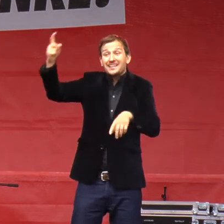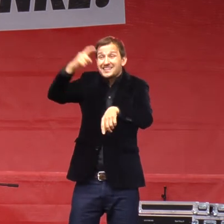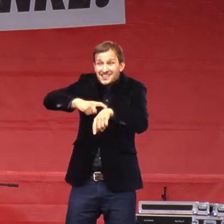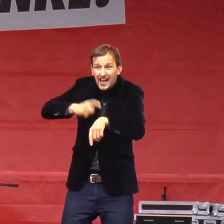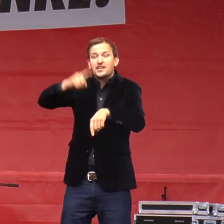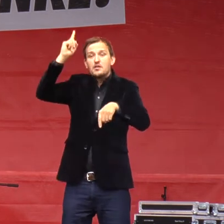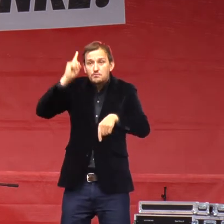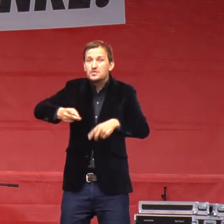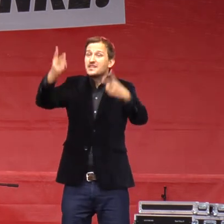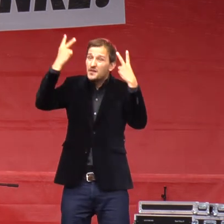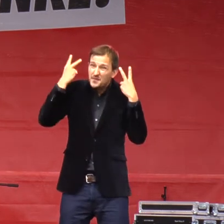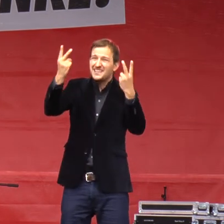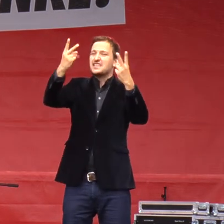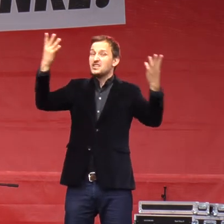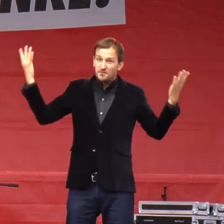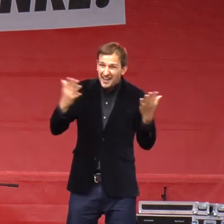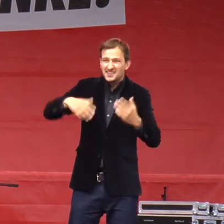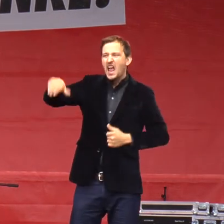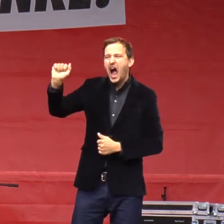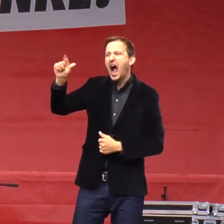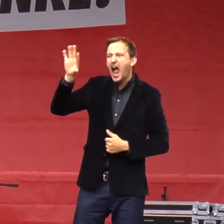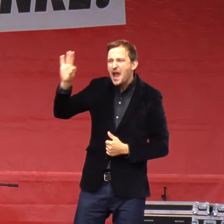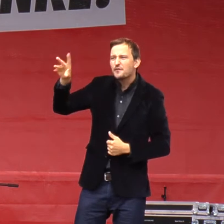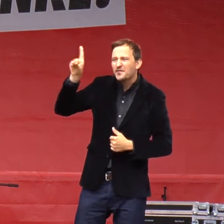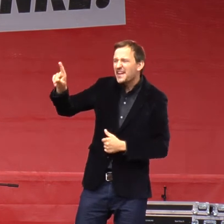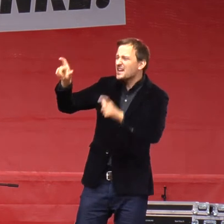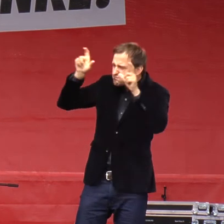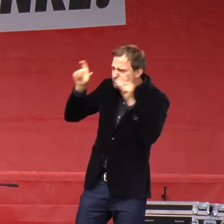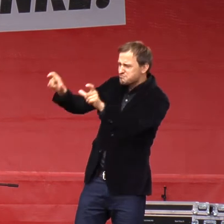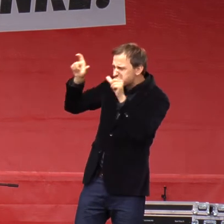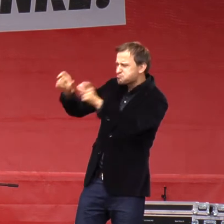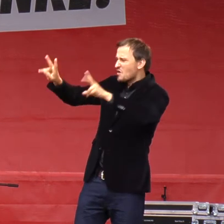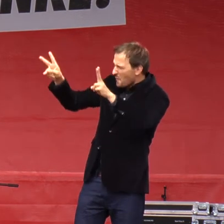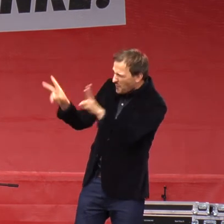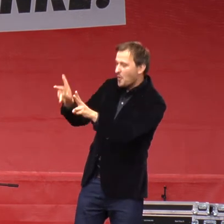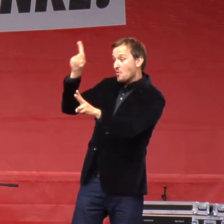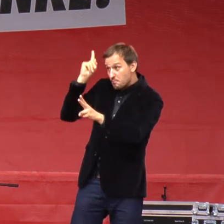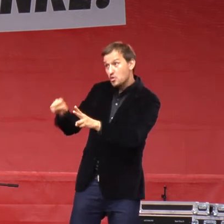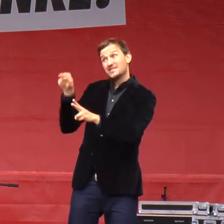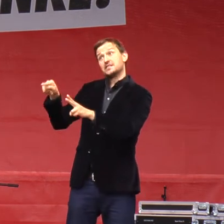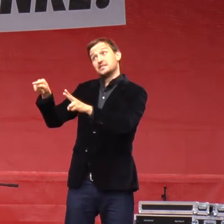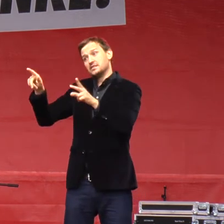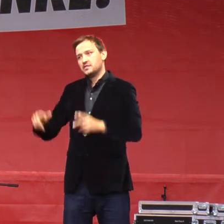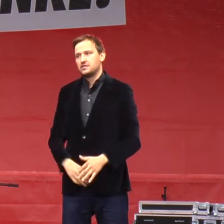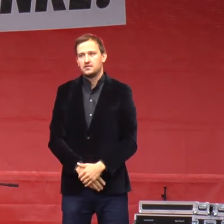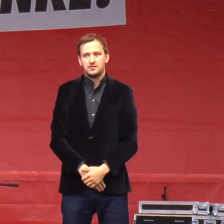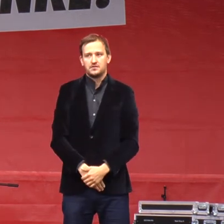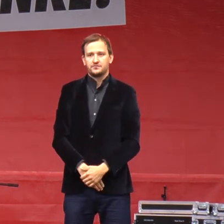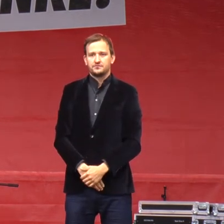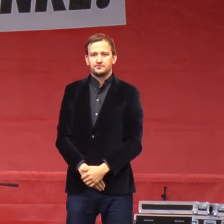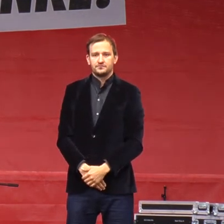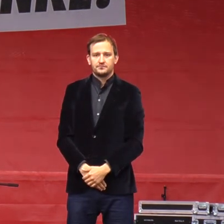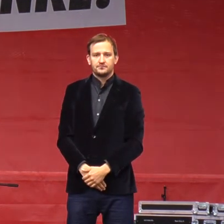doch unser wichtigstes Ziel sein, die AfD aus den Landtagen und aus dem Bundestag herauszuhalten.